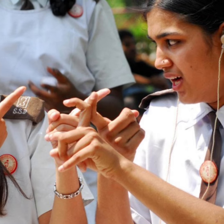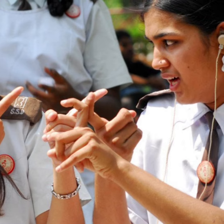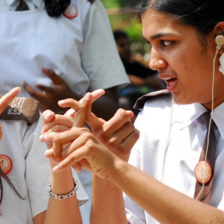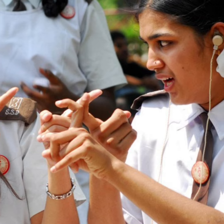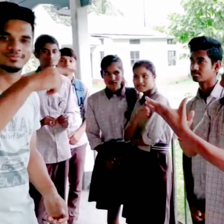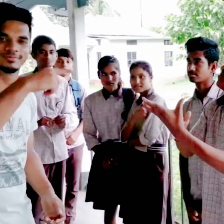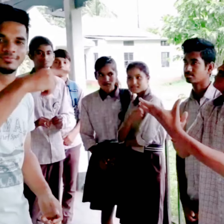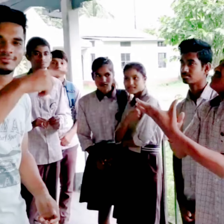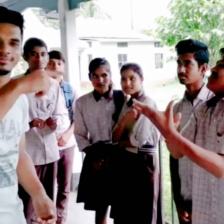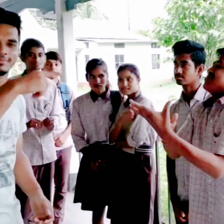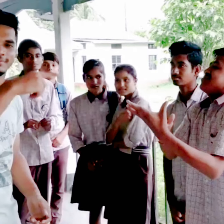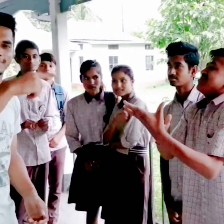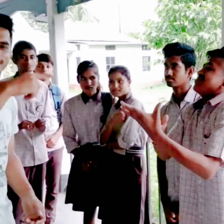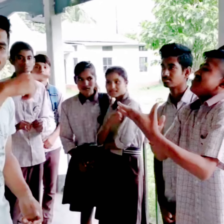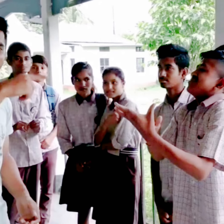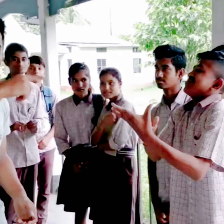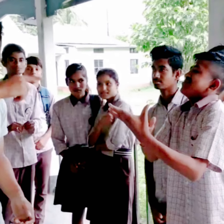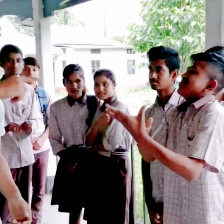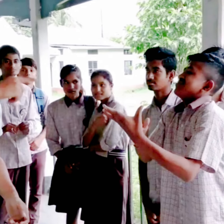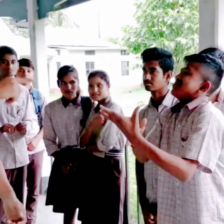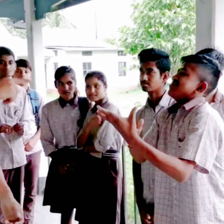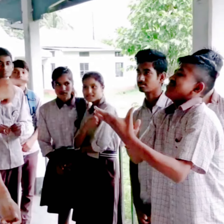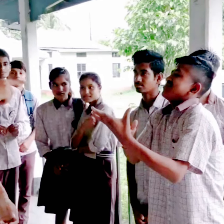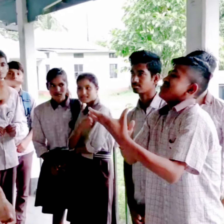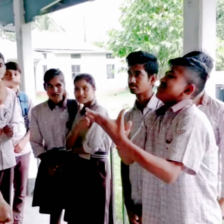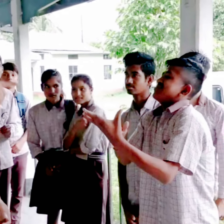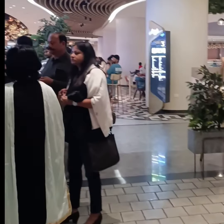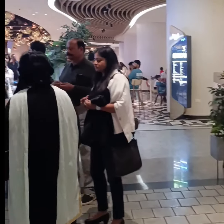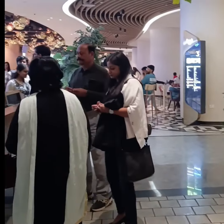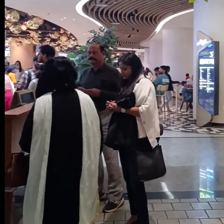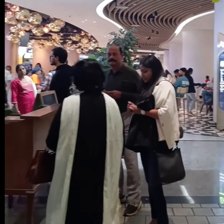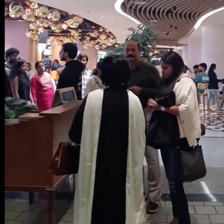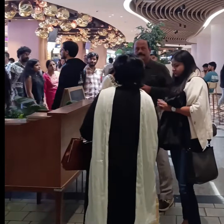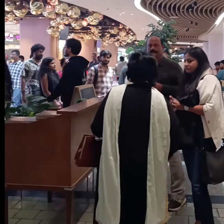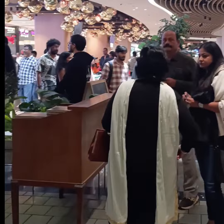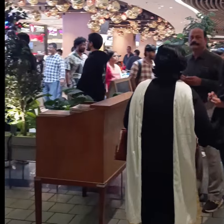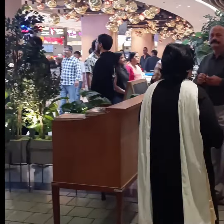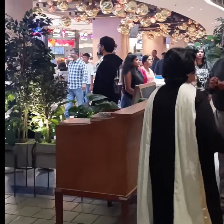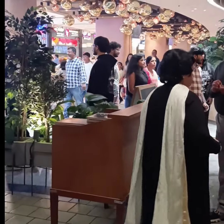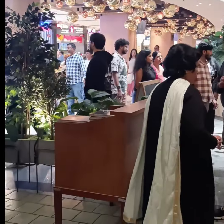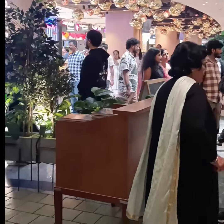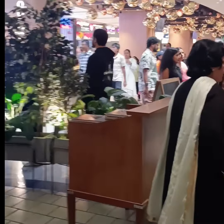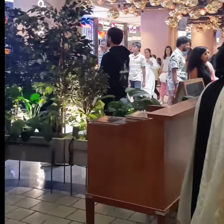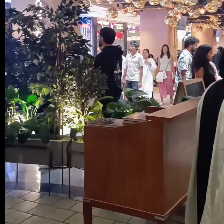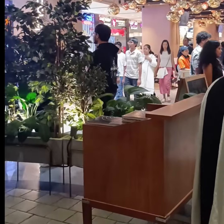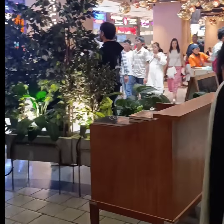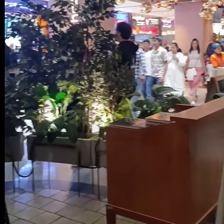দেখিলে এনেকুৱা নালাগে যেন তেওঁলোকে শুনা নাপায় আৰু ক'ব নোৱাৰে। আমি যিখন এই ৰেষ্টুৰেণ্টত থিয় হৈ আছোঁ, এই ৰেষ্টুৰেণ্টখনৰ নাম